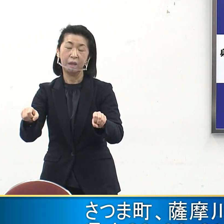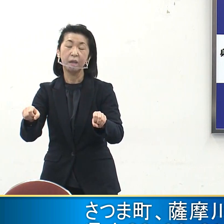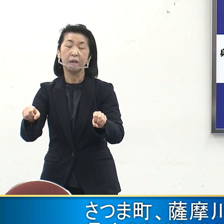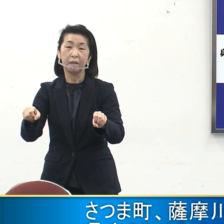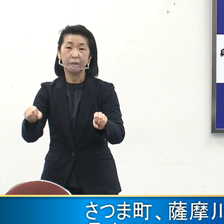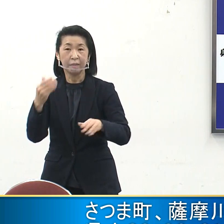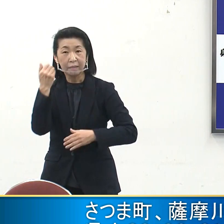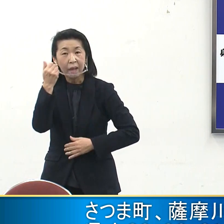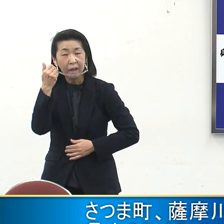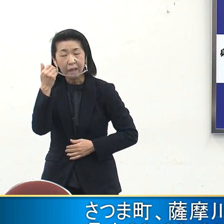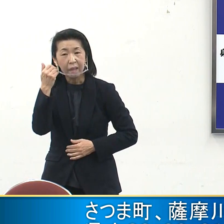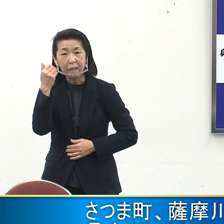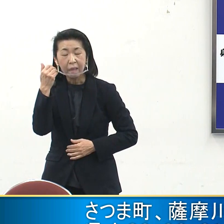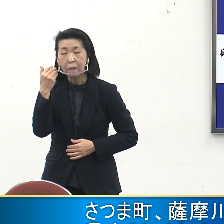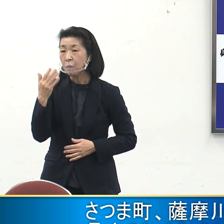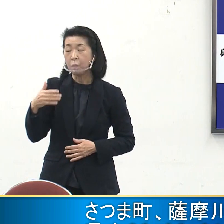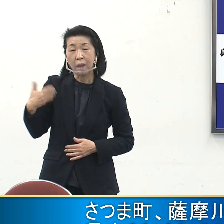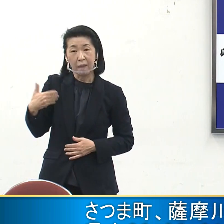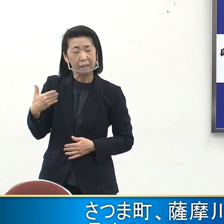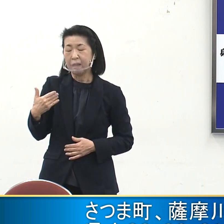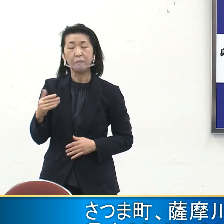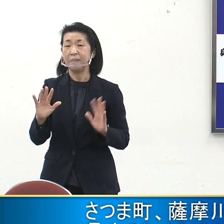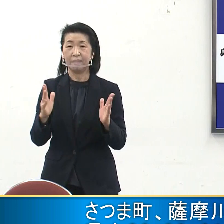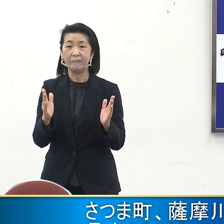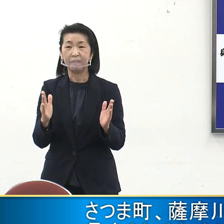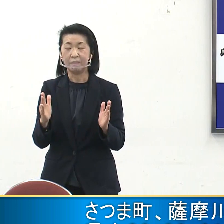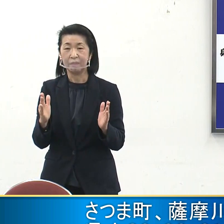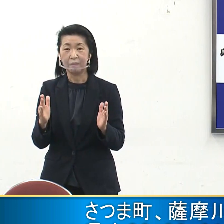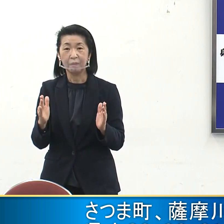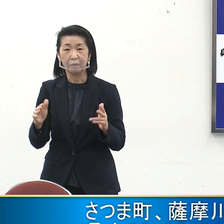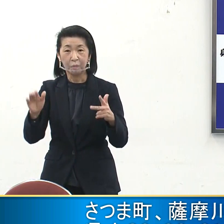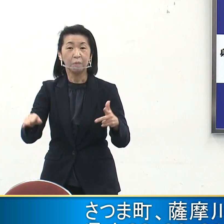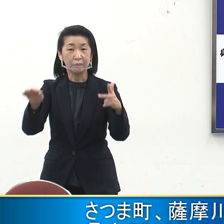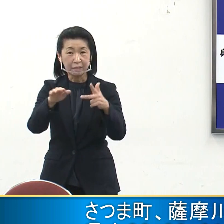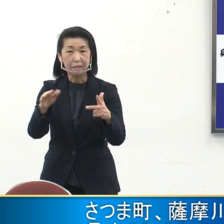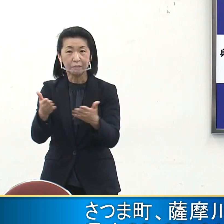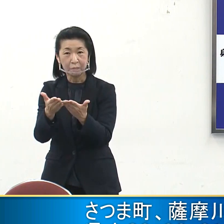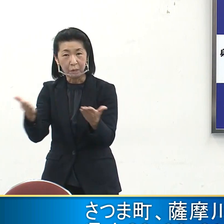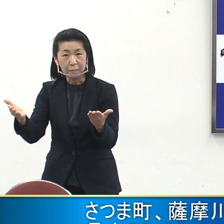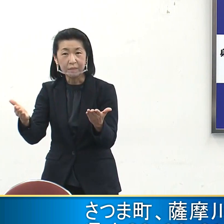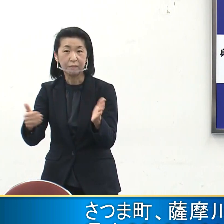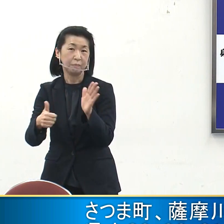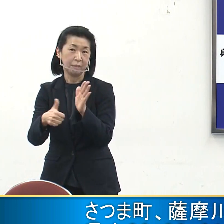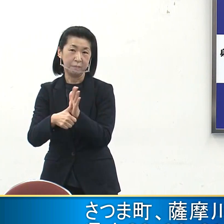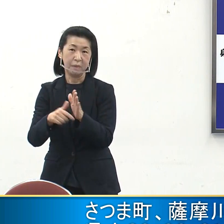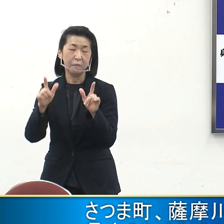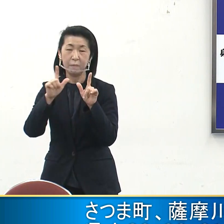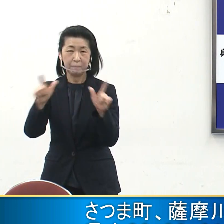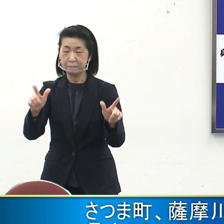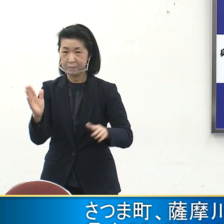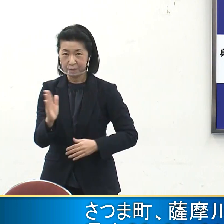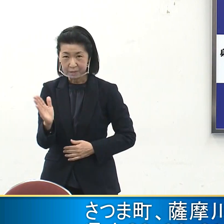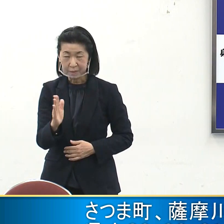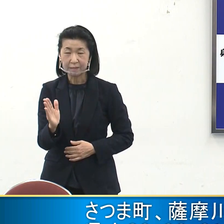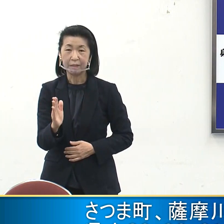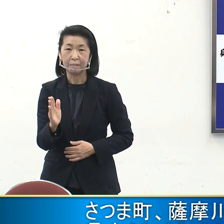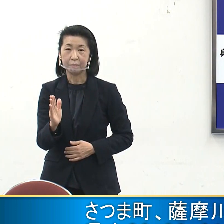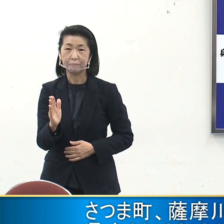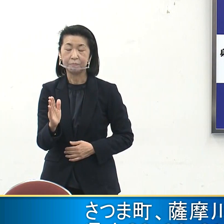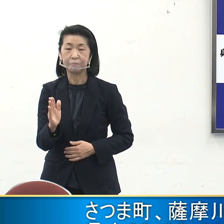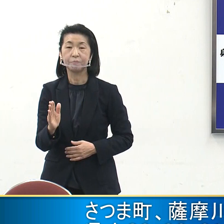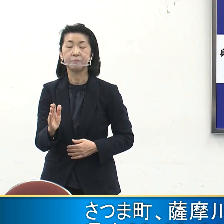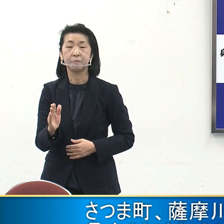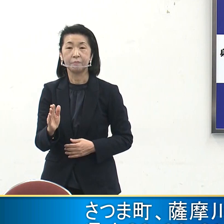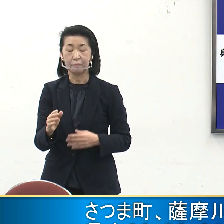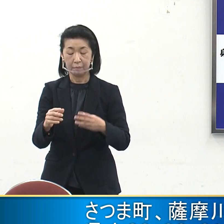数の感染拡大はないと判断し、当該施設等の名称は公表しないこととしております。次に2点目で